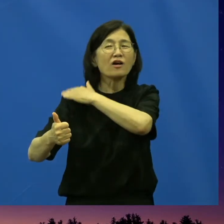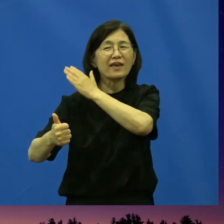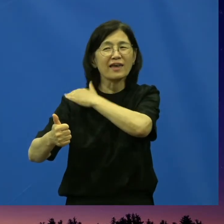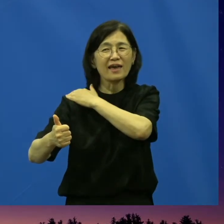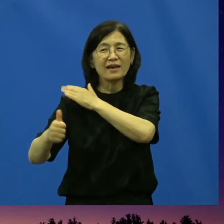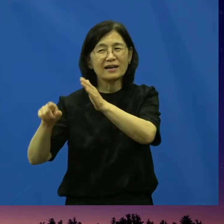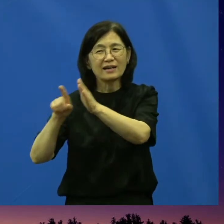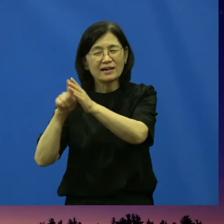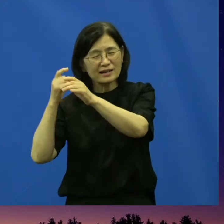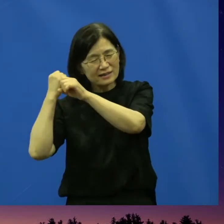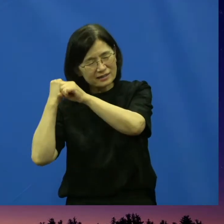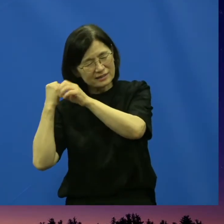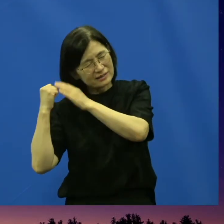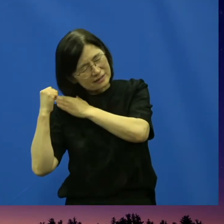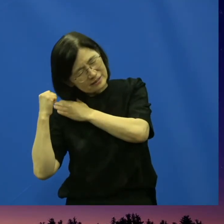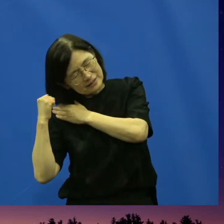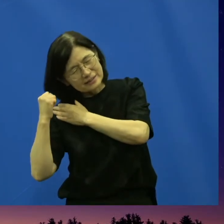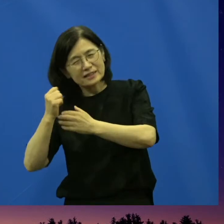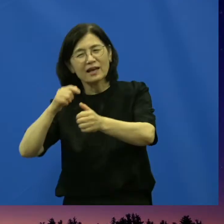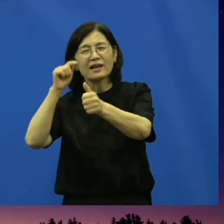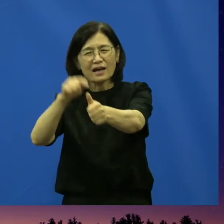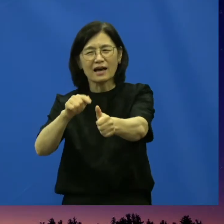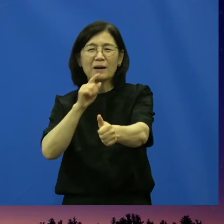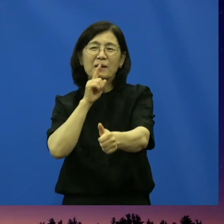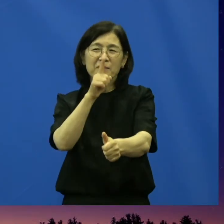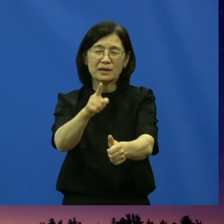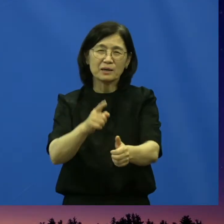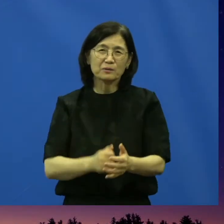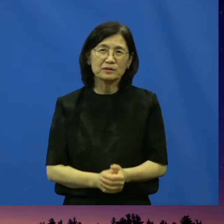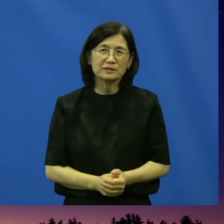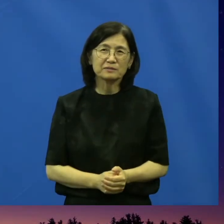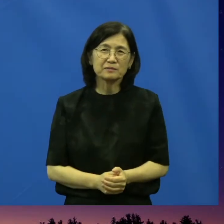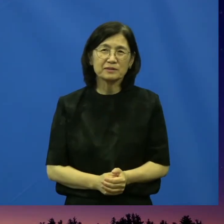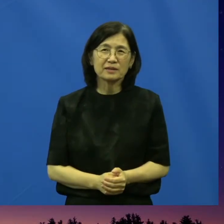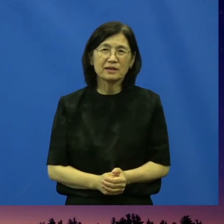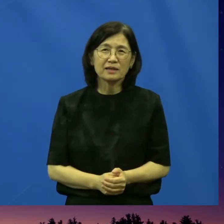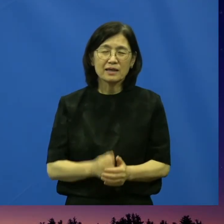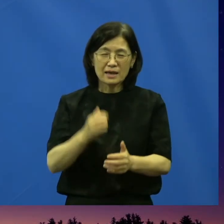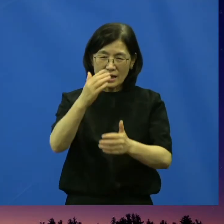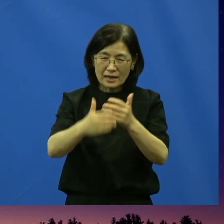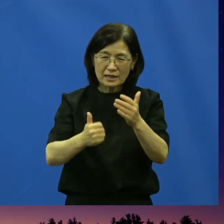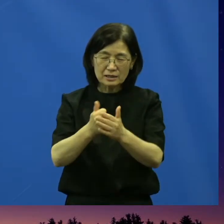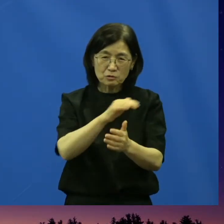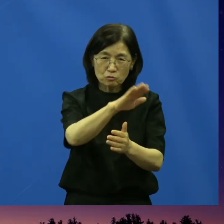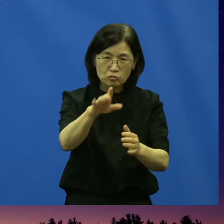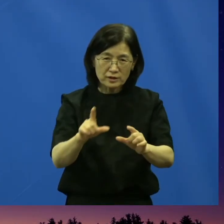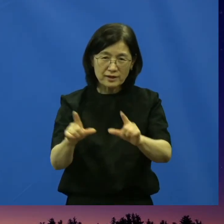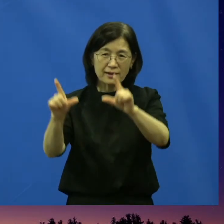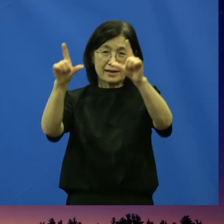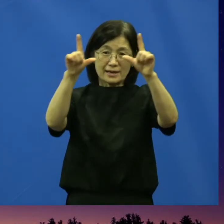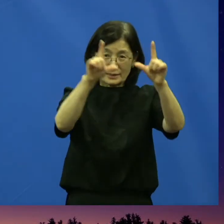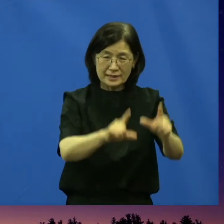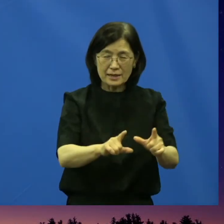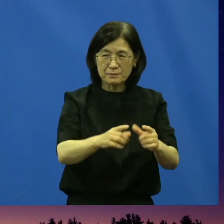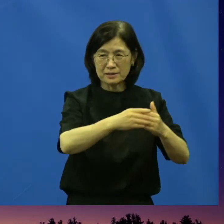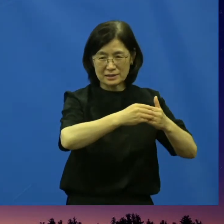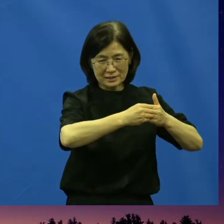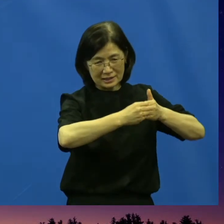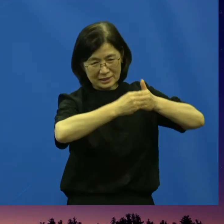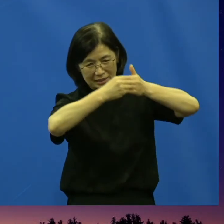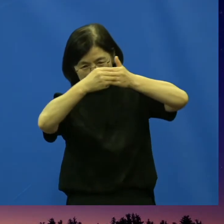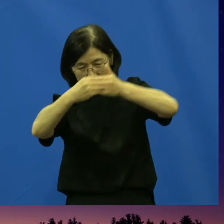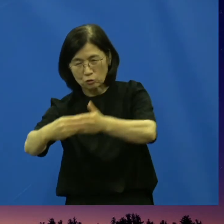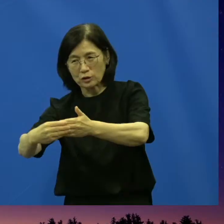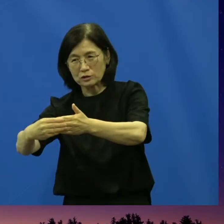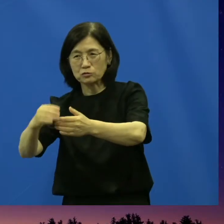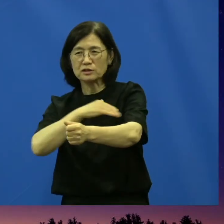그분의 어깨에 우리의 삶을 내어 맡길 때 그분은 우리의 삶을 충분히 이끌어주시는